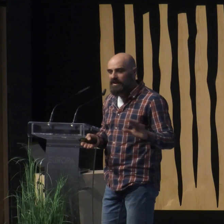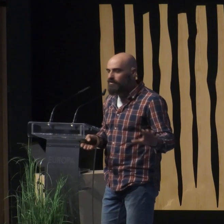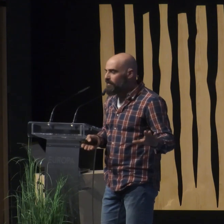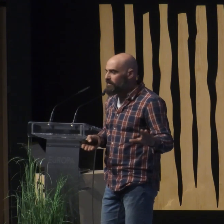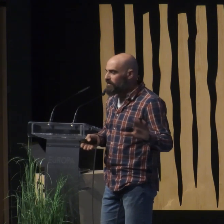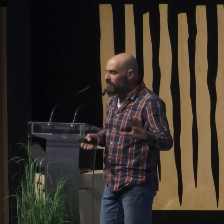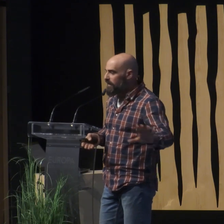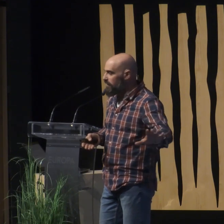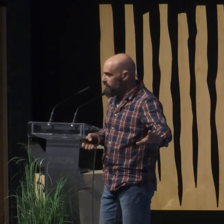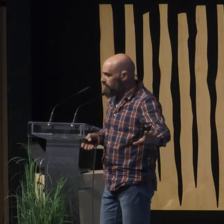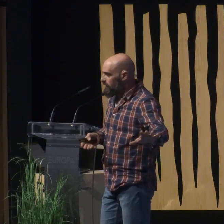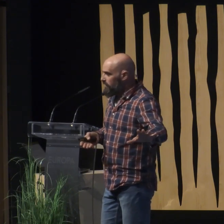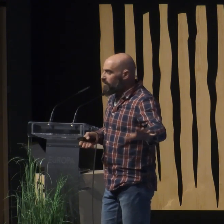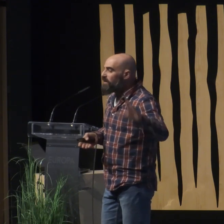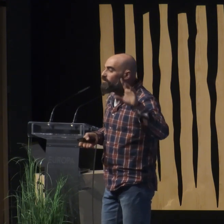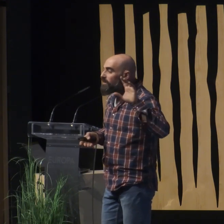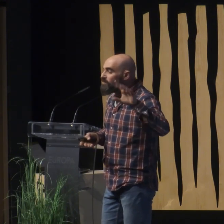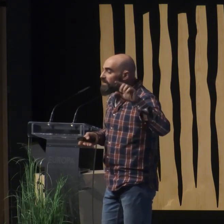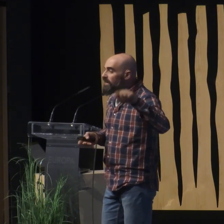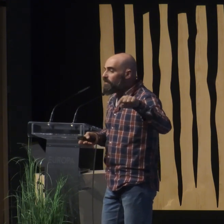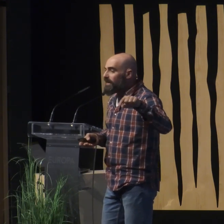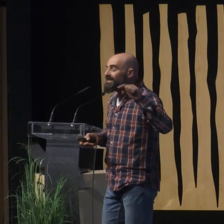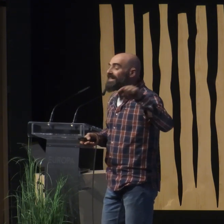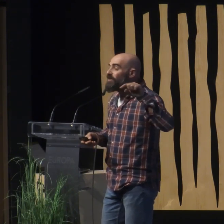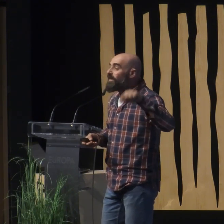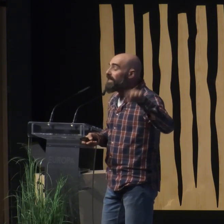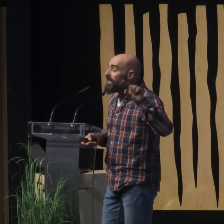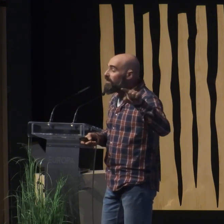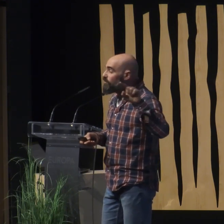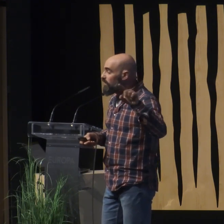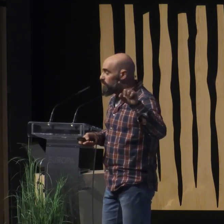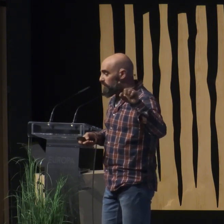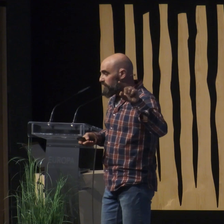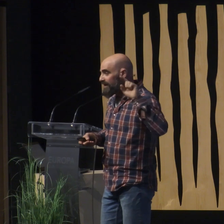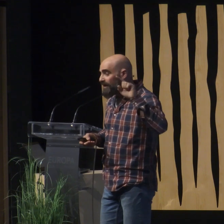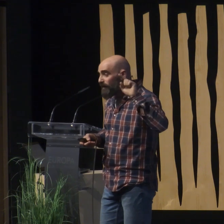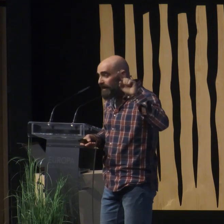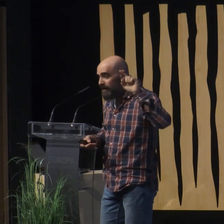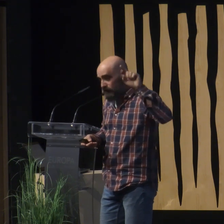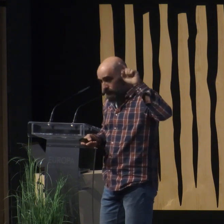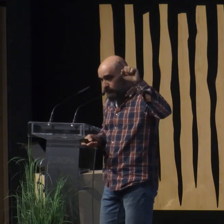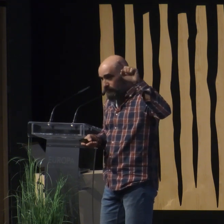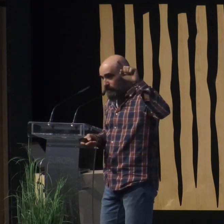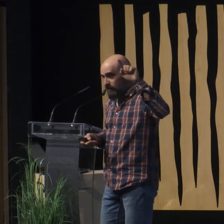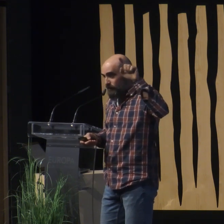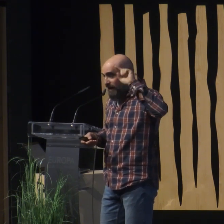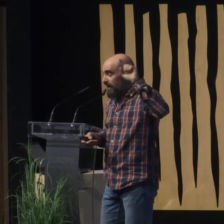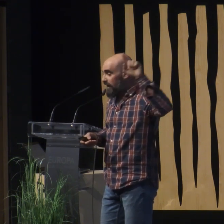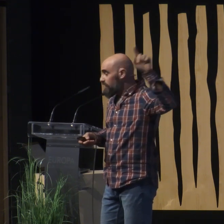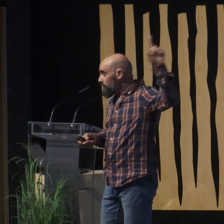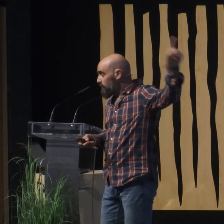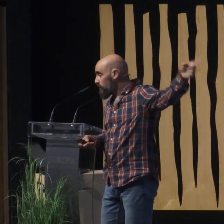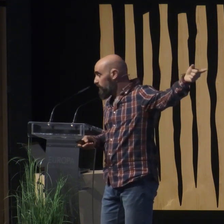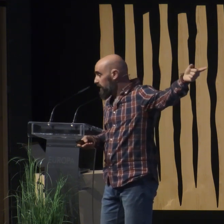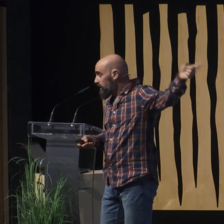si tiene hijos adolescentes, pero lo ha clavado. Es decir, porque es donde ellos están ahora. Están dejando de creer en el mundo adulto. Están dejando de creer en nosotros. Porque la realidad